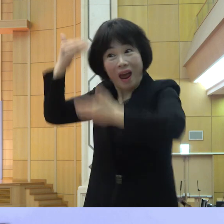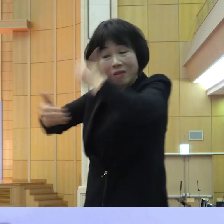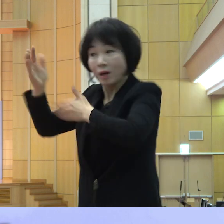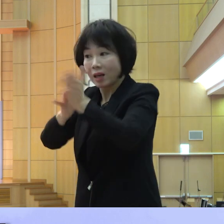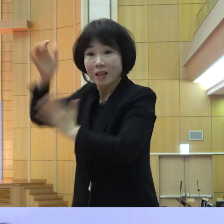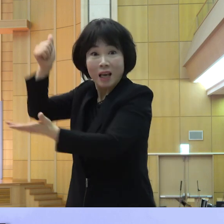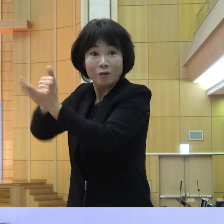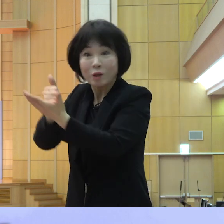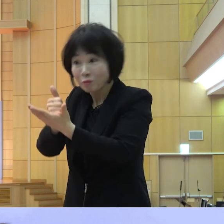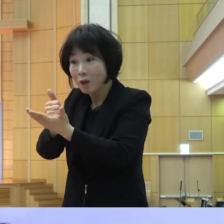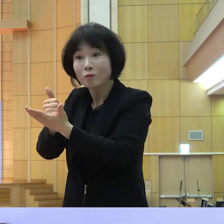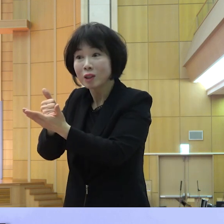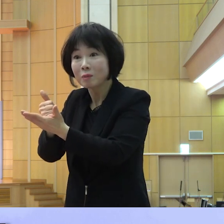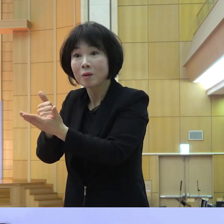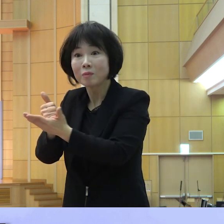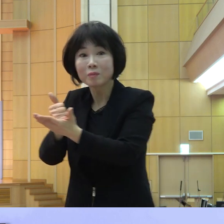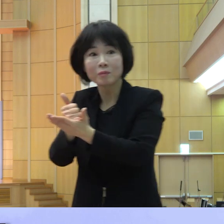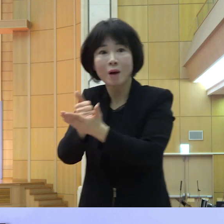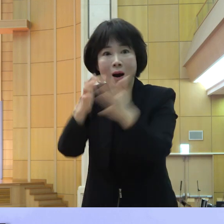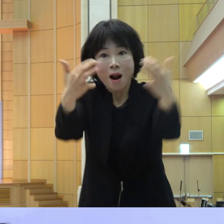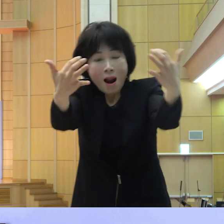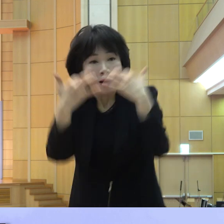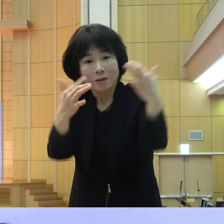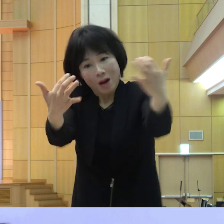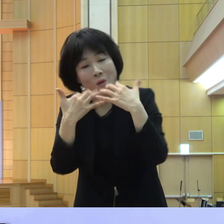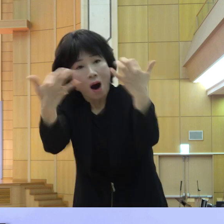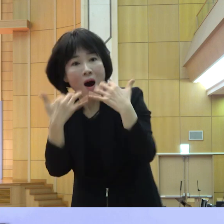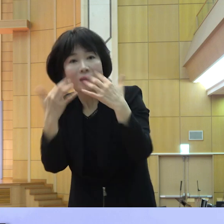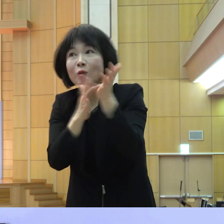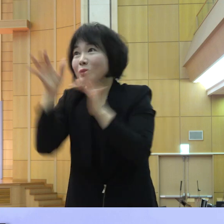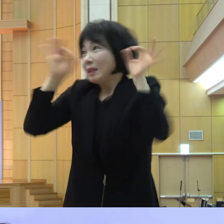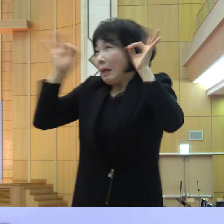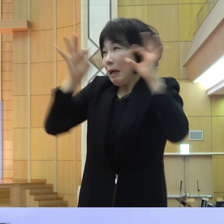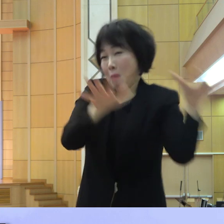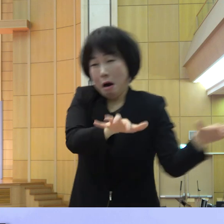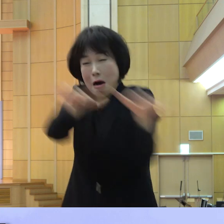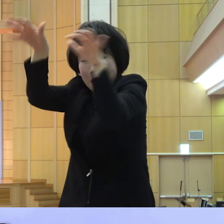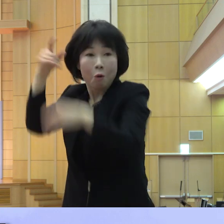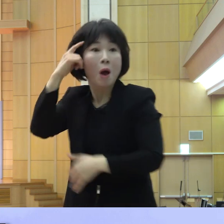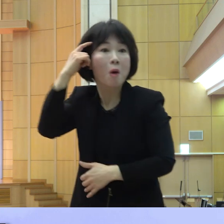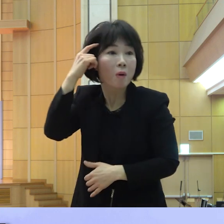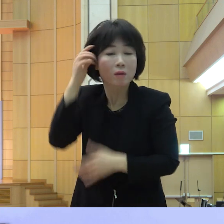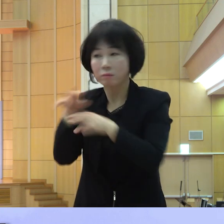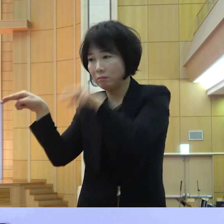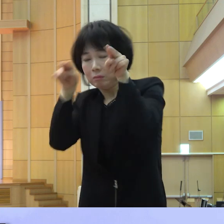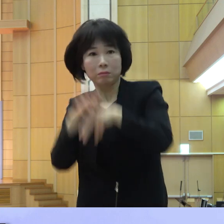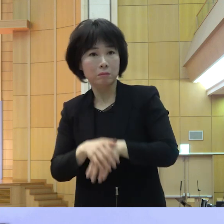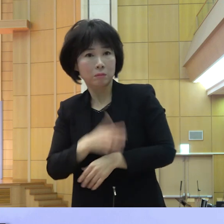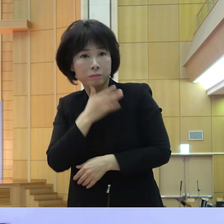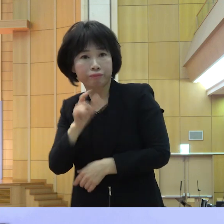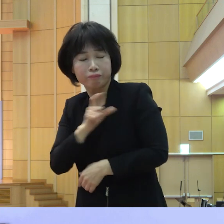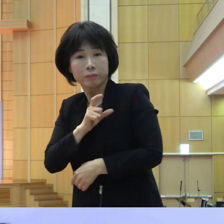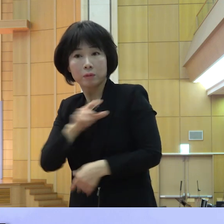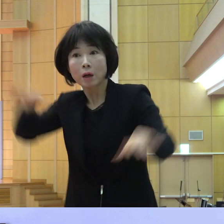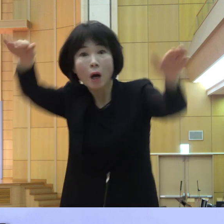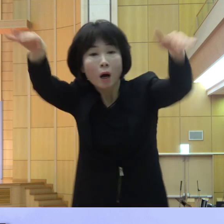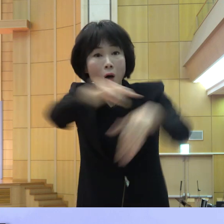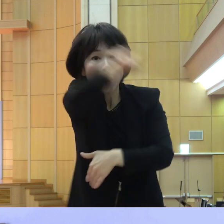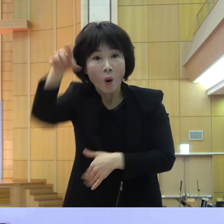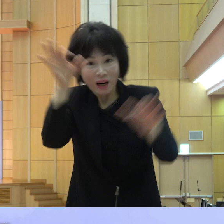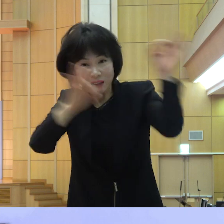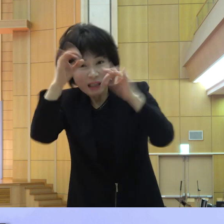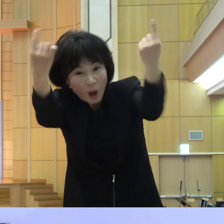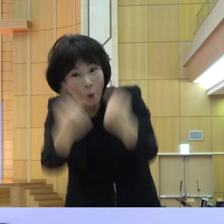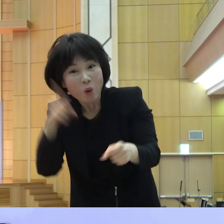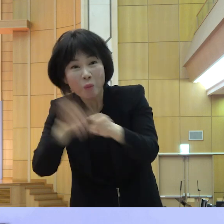걸 제공하니까 얼마나 사람들이 많이 예수님을 따라다니고 예수님을 찾아왔겠어요. 예수님이 가서 너희가 나를 찾아온 것은